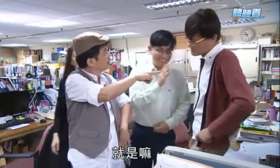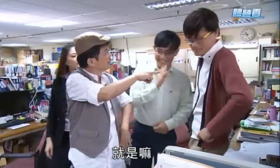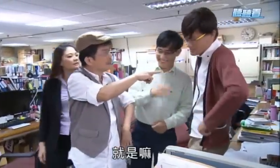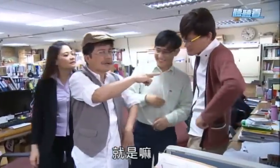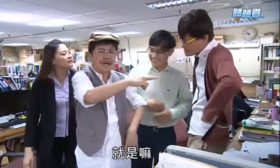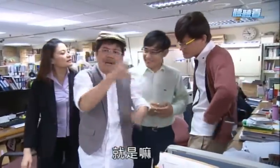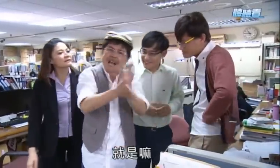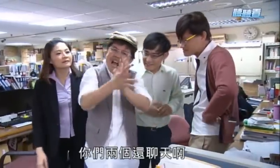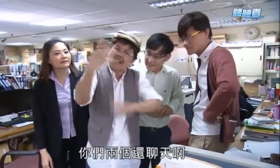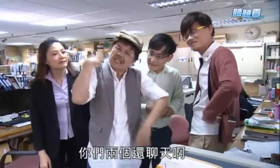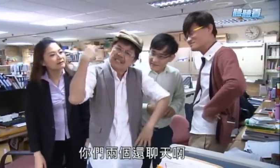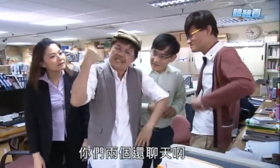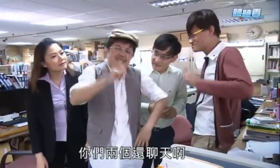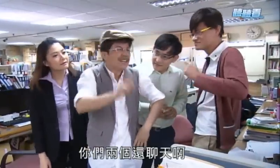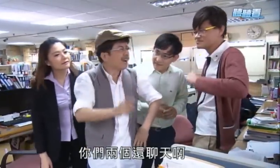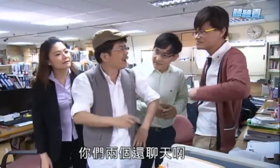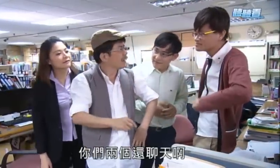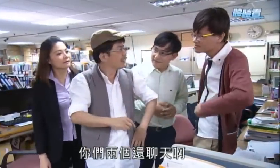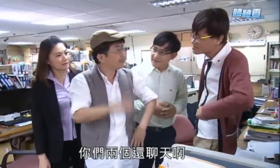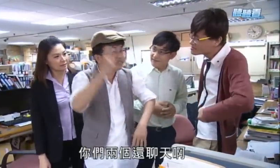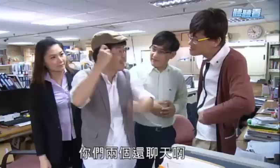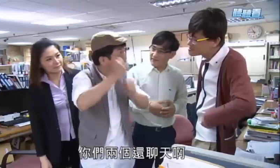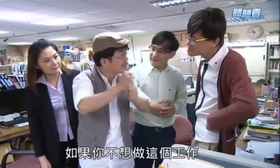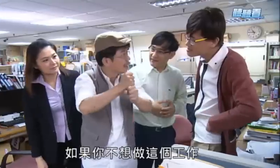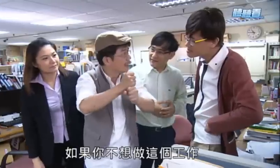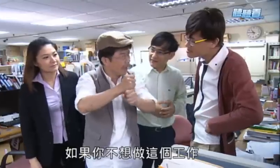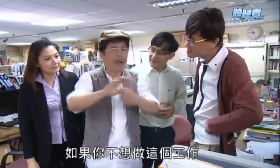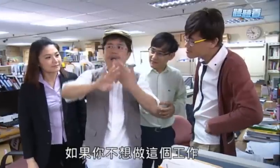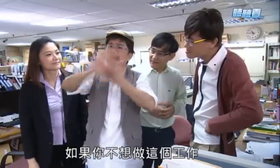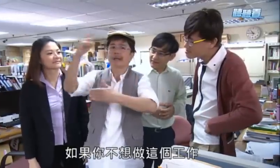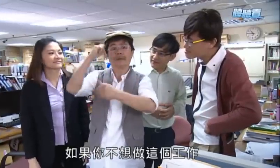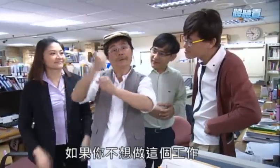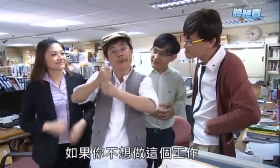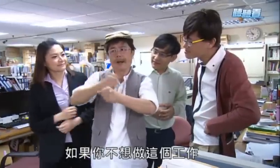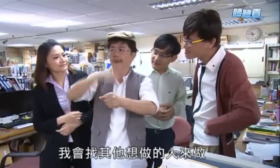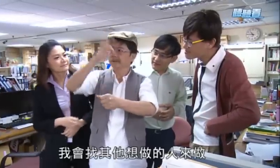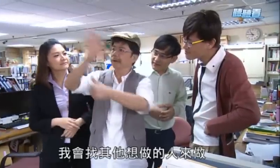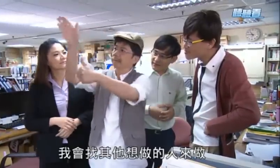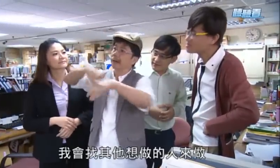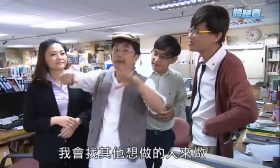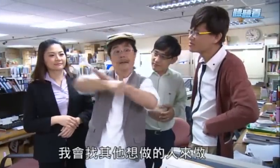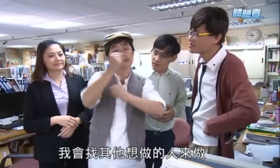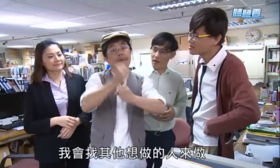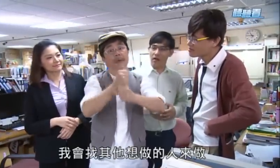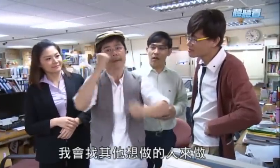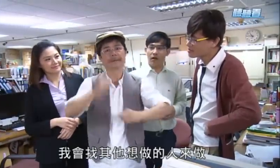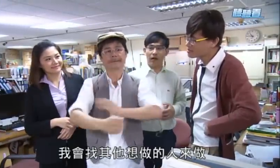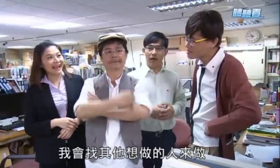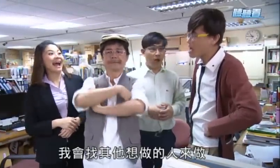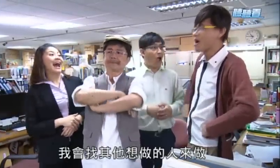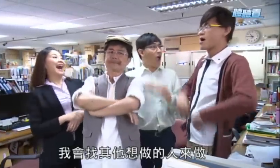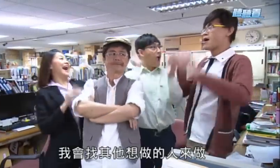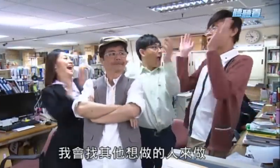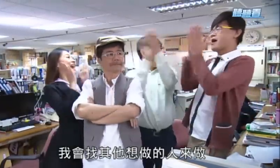哎，你们两个还聊天呢？如果你不想做这个工作，我会找其他想做的人来做。